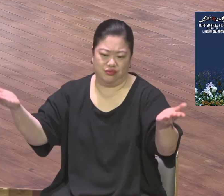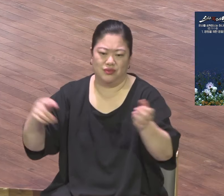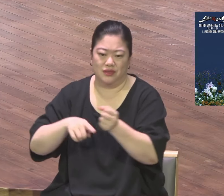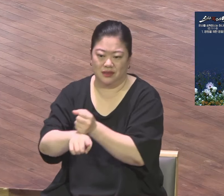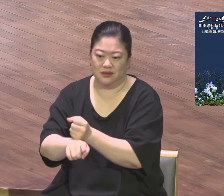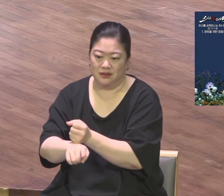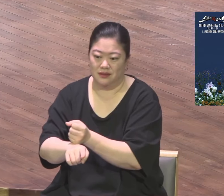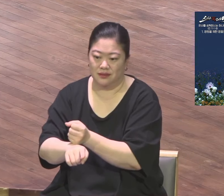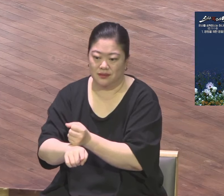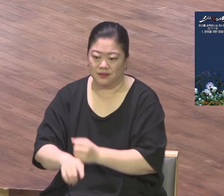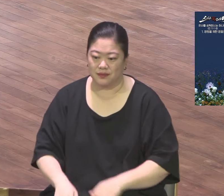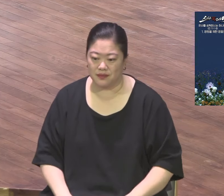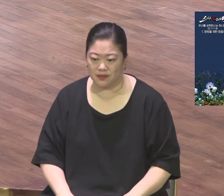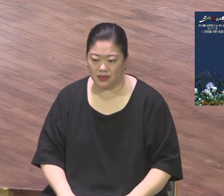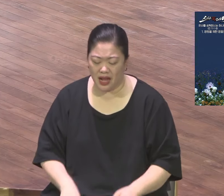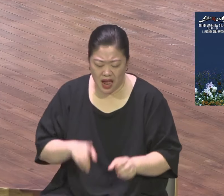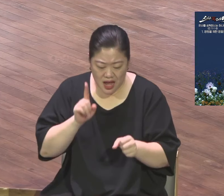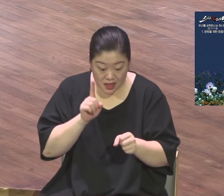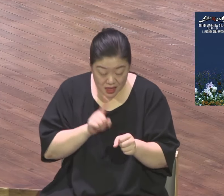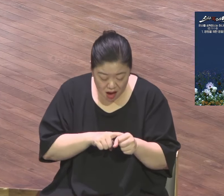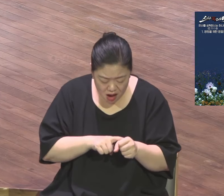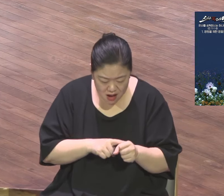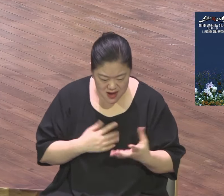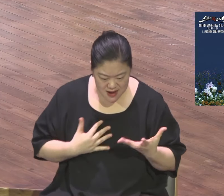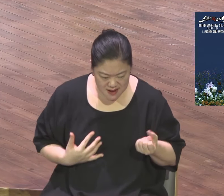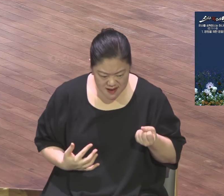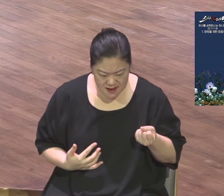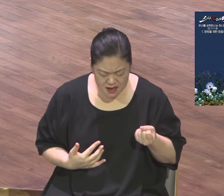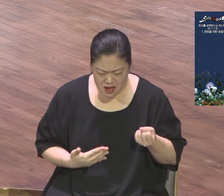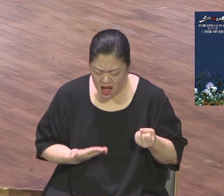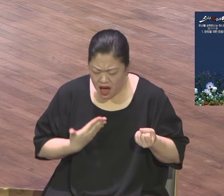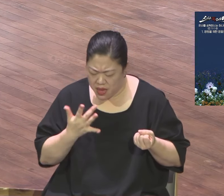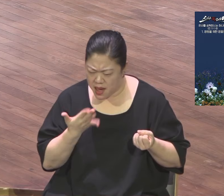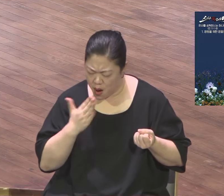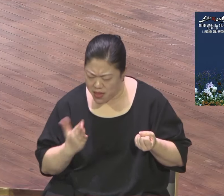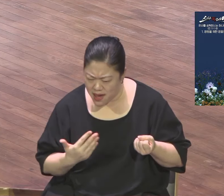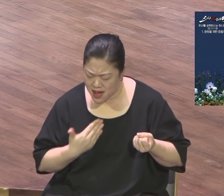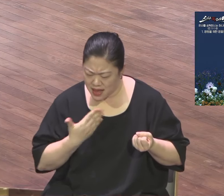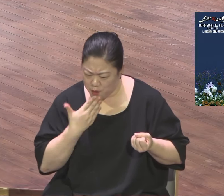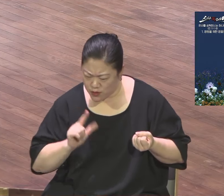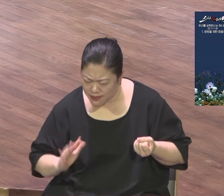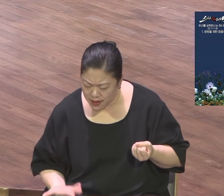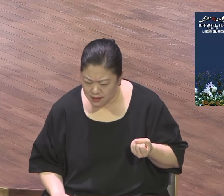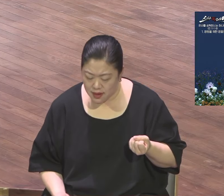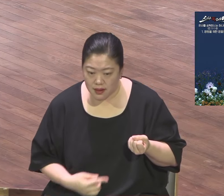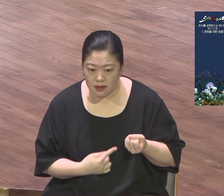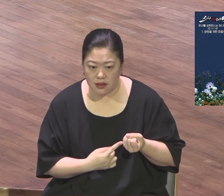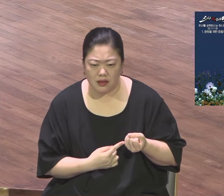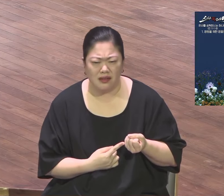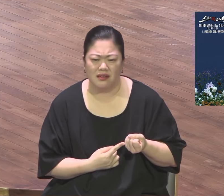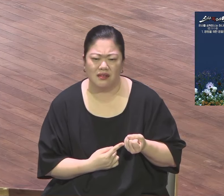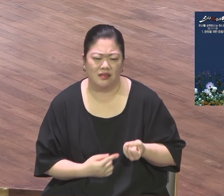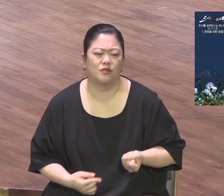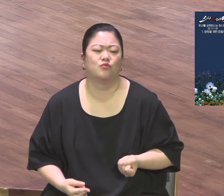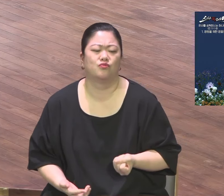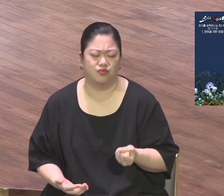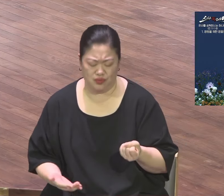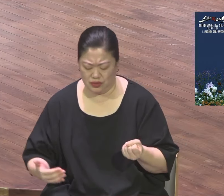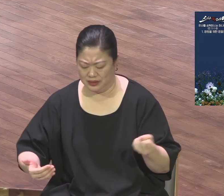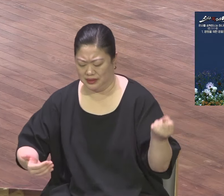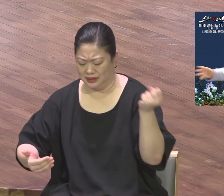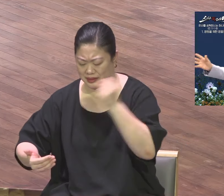네가 가진 것 떡을 손에 움켜쥐고 살지 말고 오늘 먹었으면 나머지는 바구니에